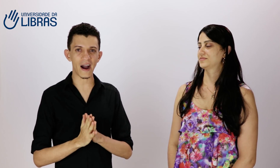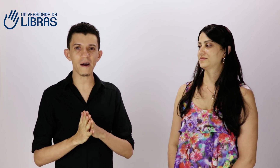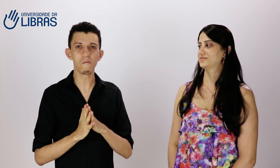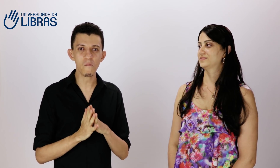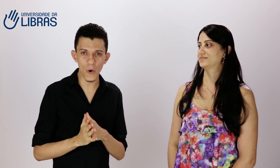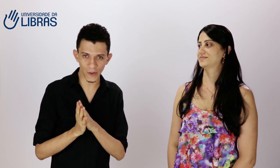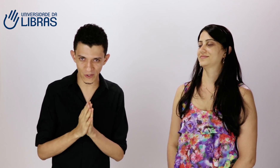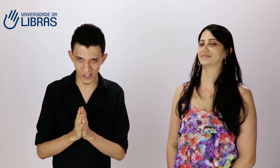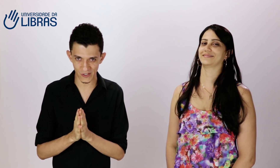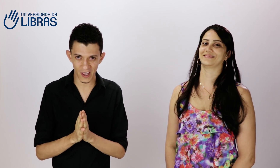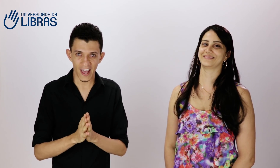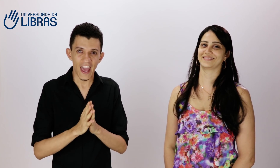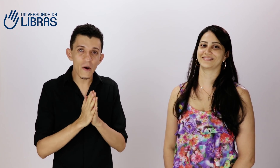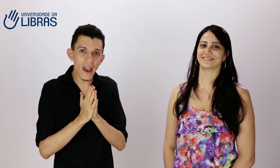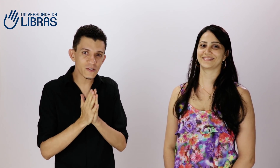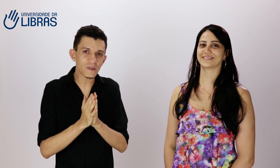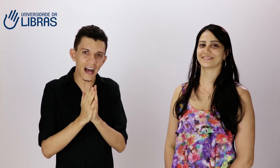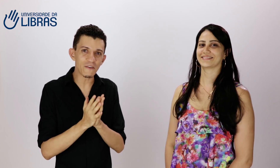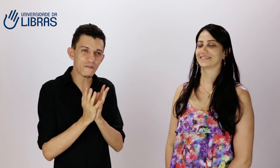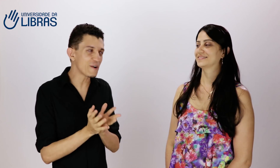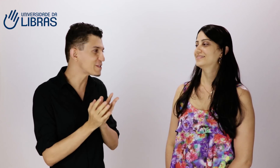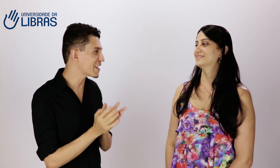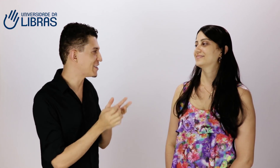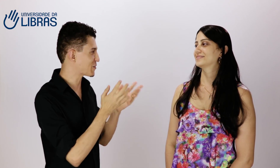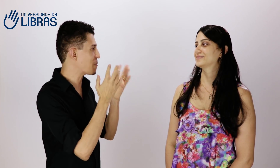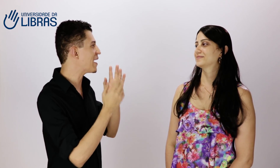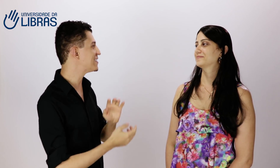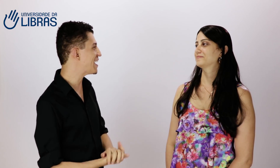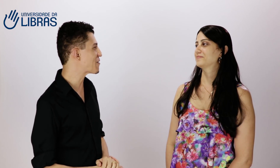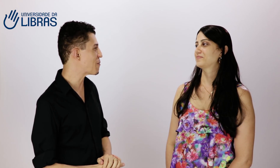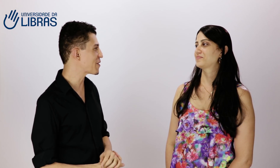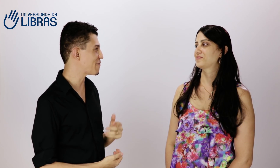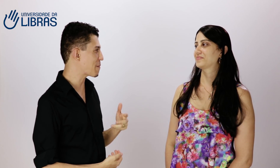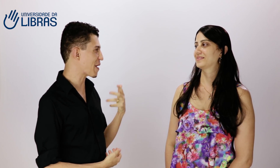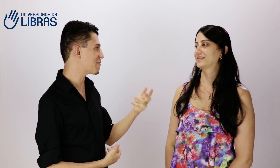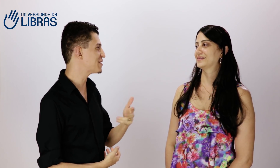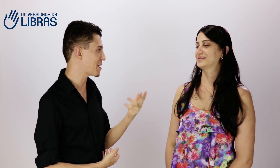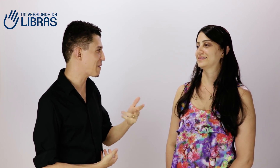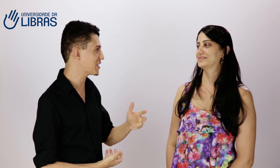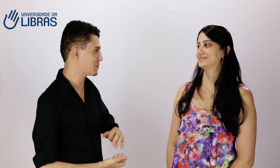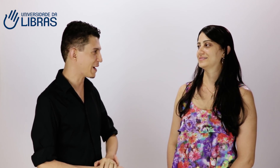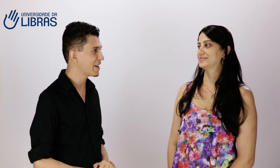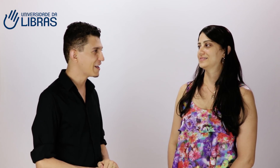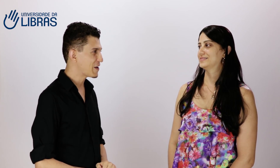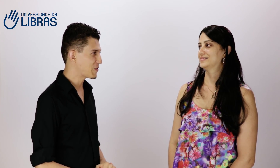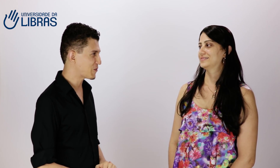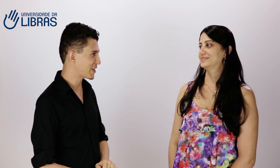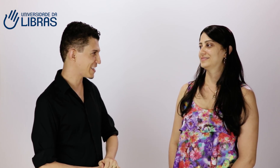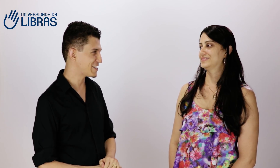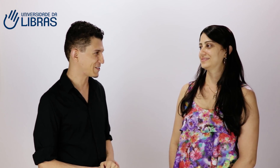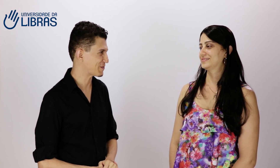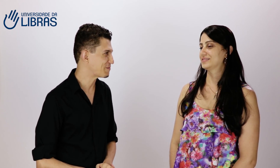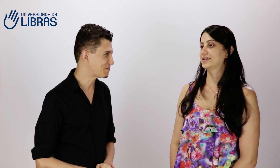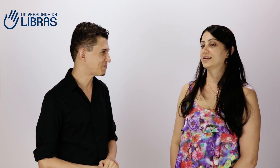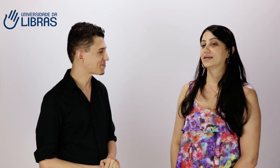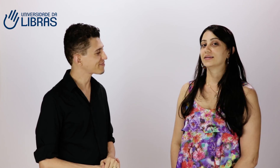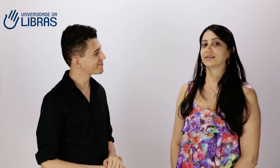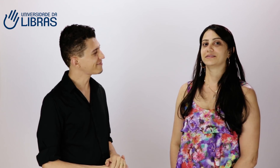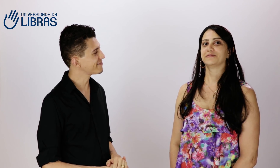aproximar muito disso. E o resultado foi o seguinte, compartilhe aí como que foi para você participar do exercício.